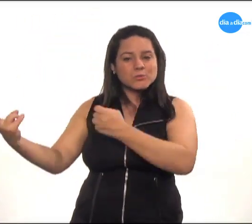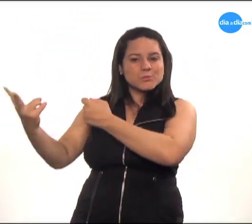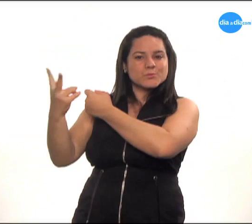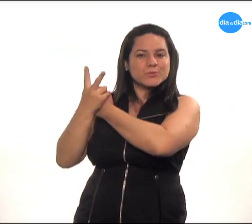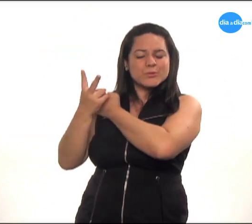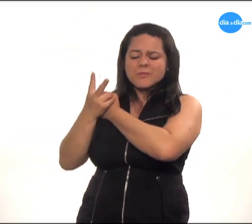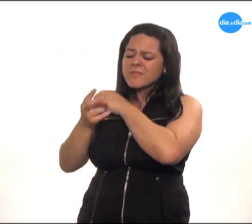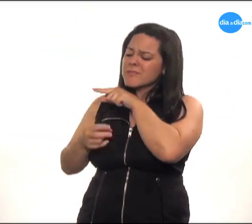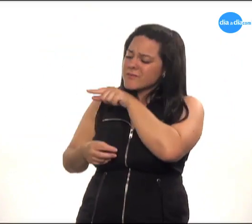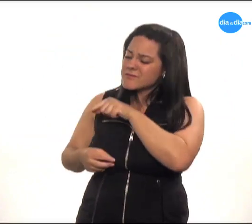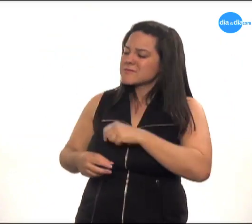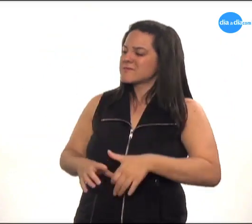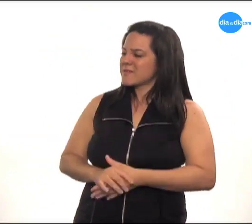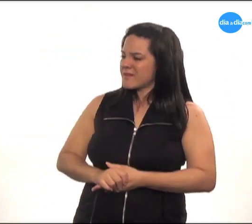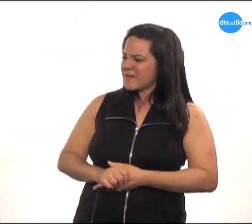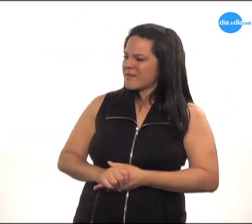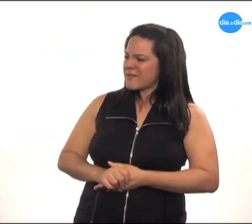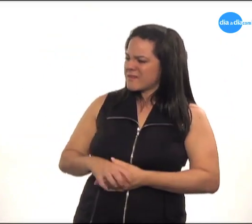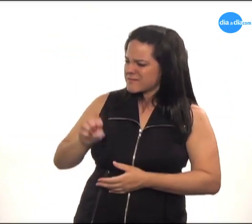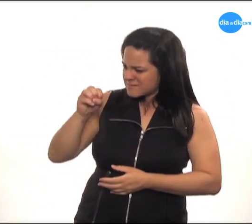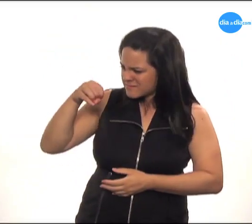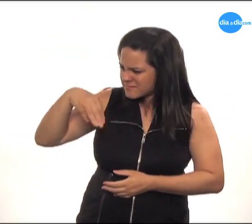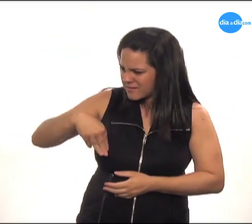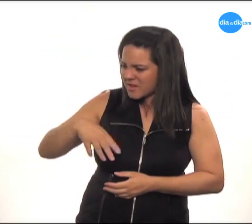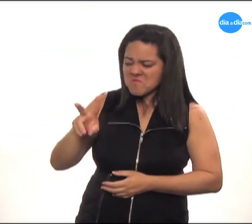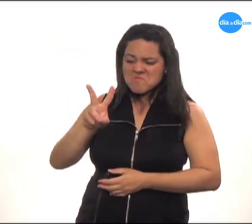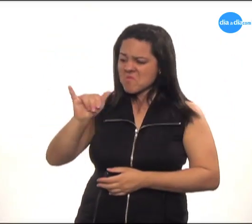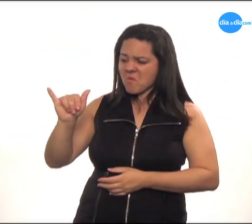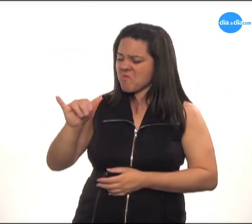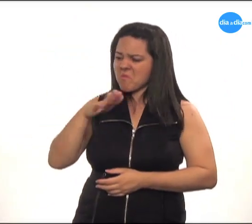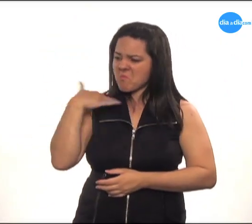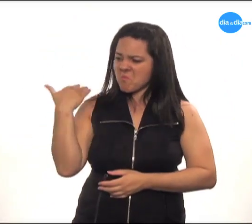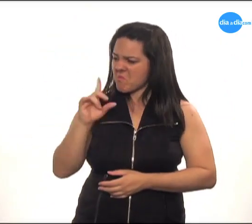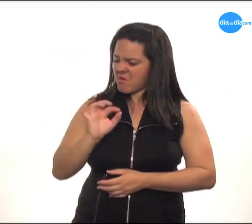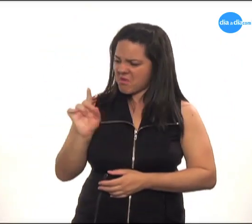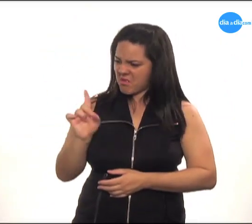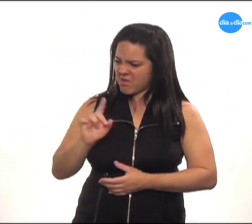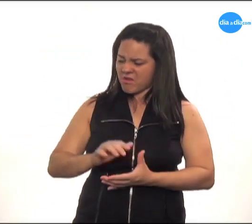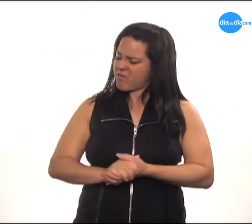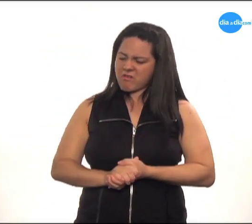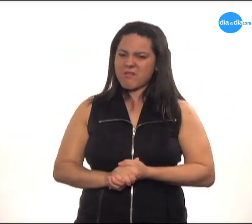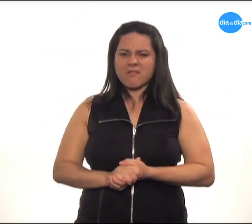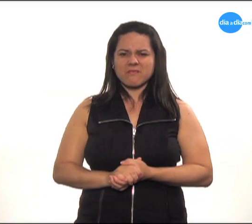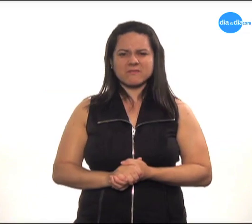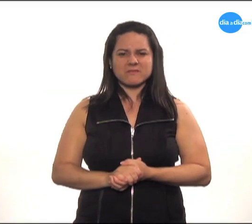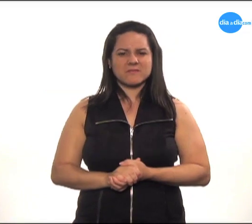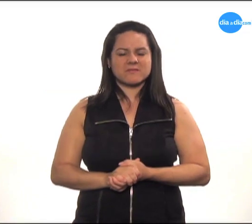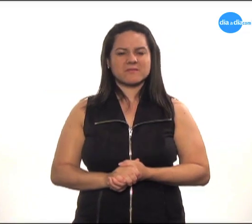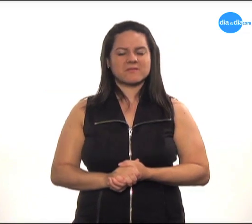você, proteger você, servir você, e você não vai se machucar.